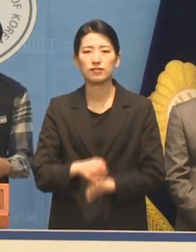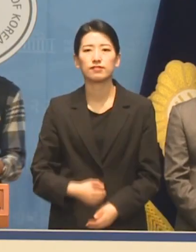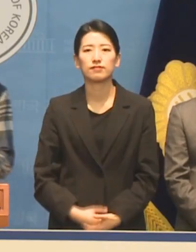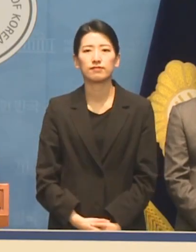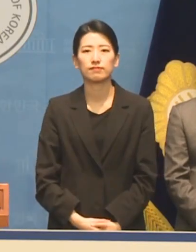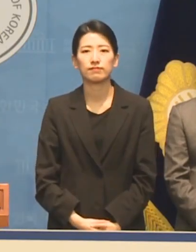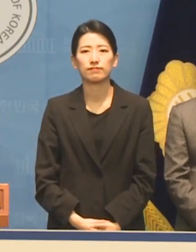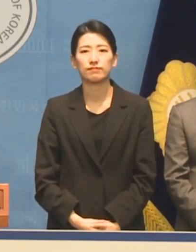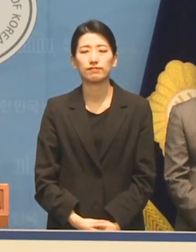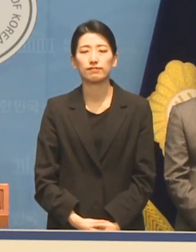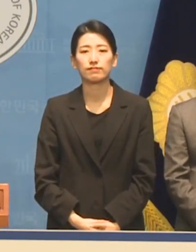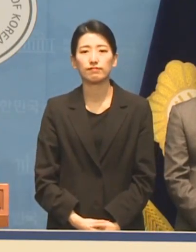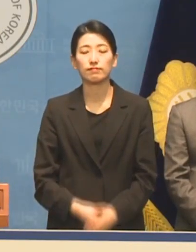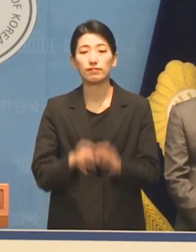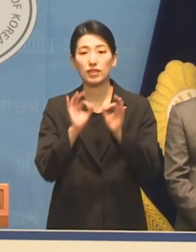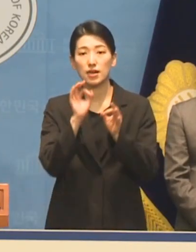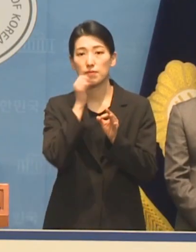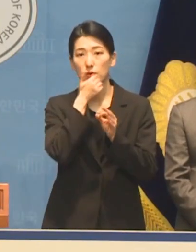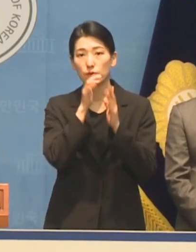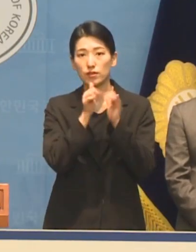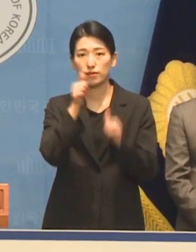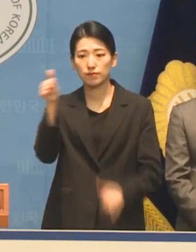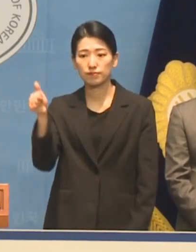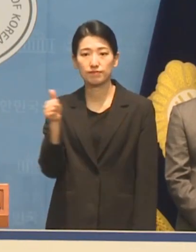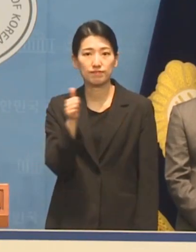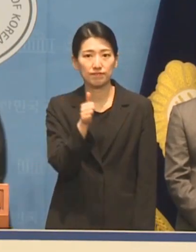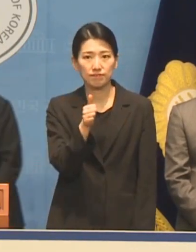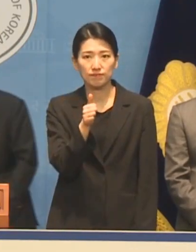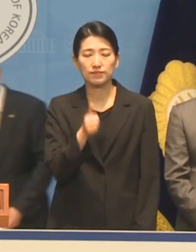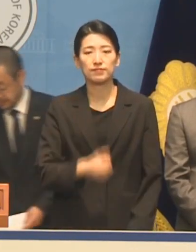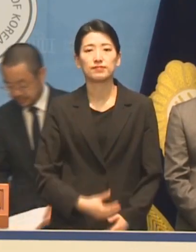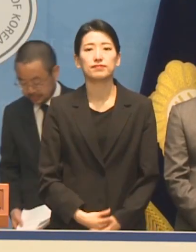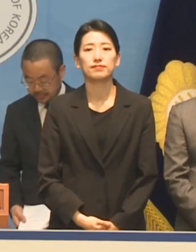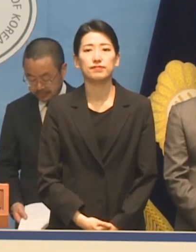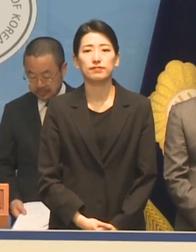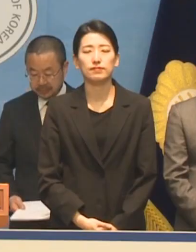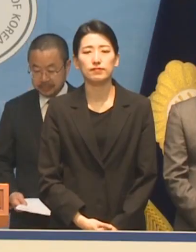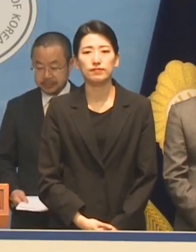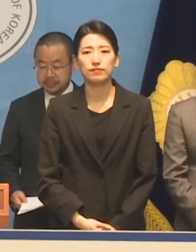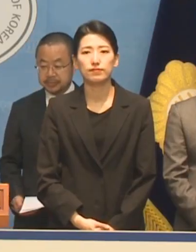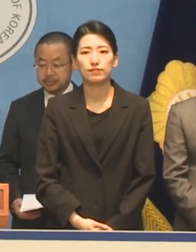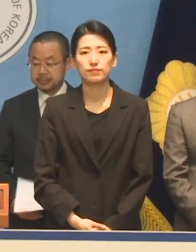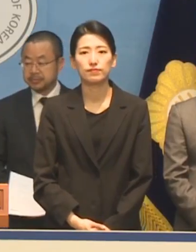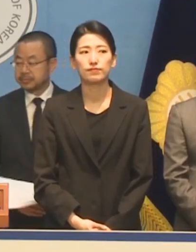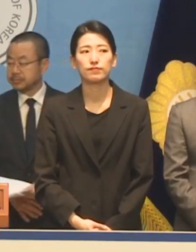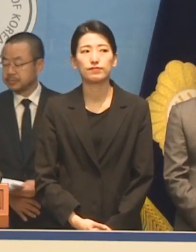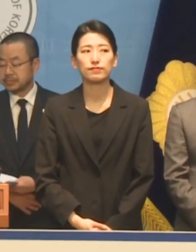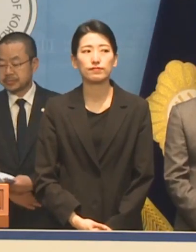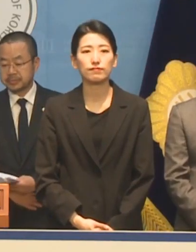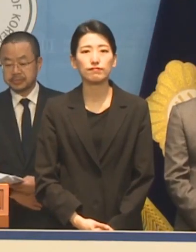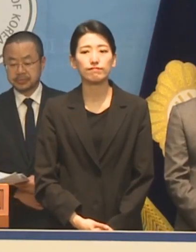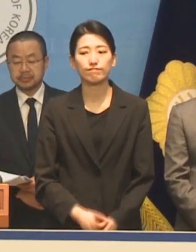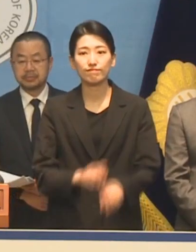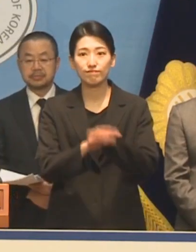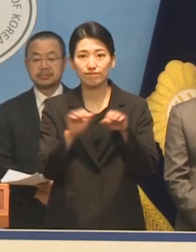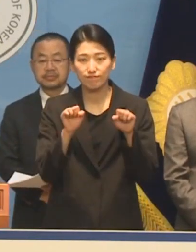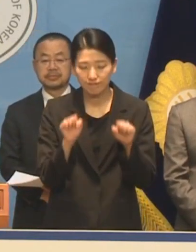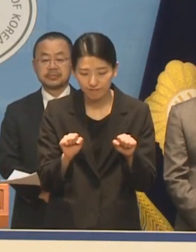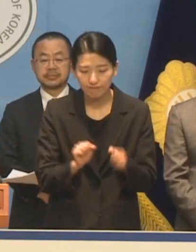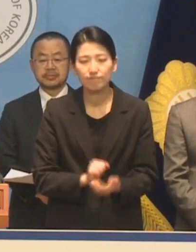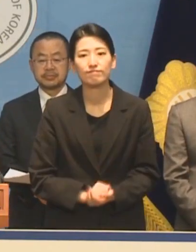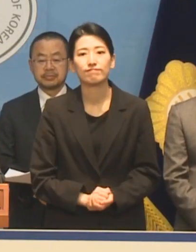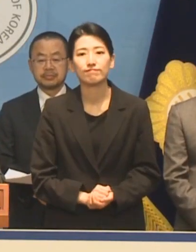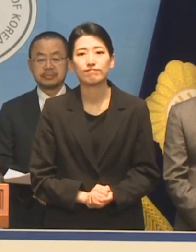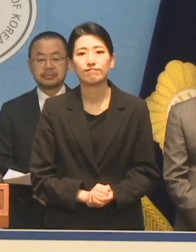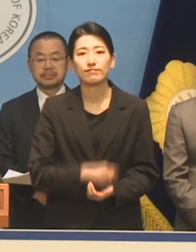네, 다음은 김선웅 변호사님입니다. 네, 안녕하십니까.